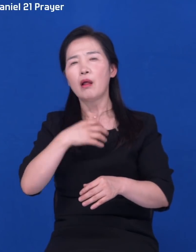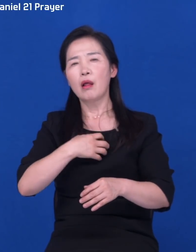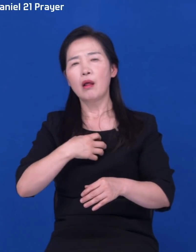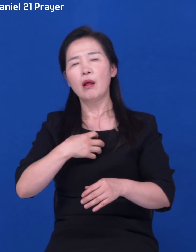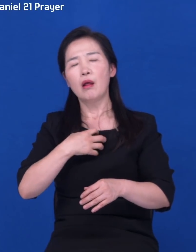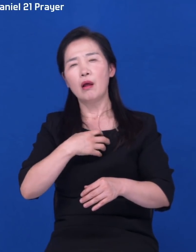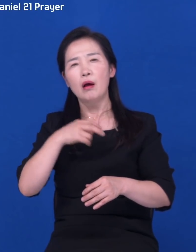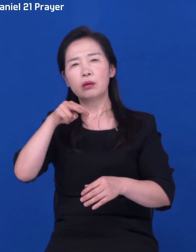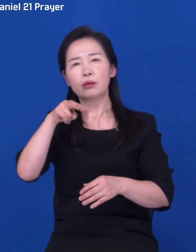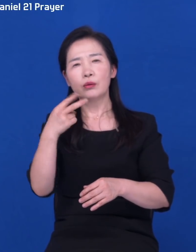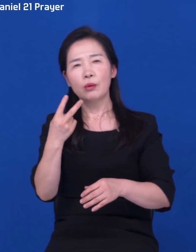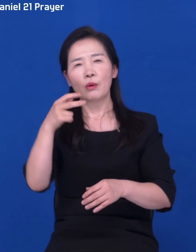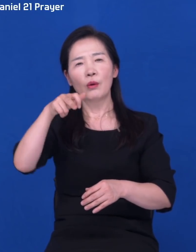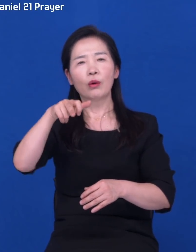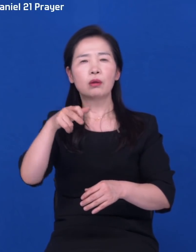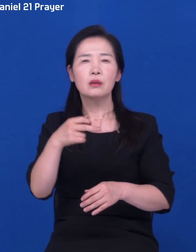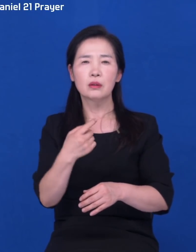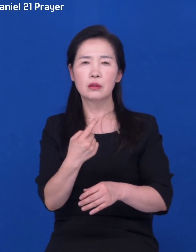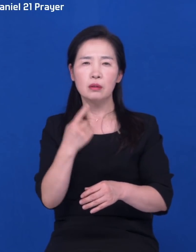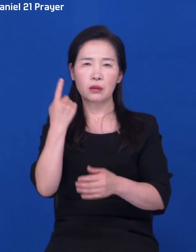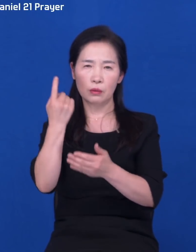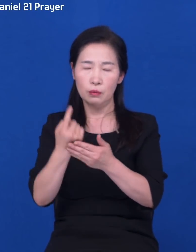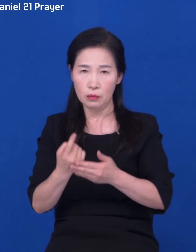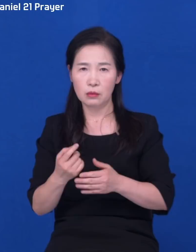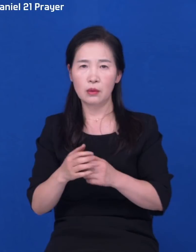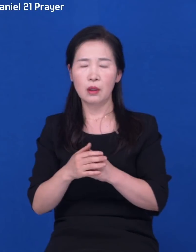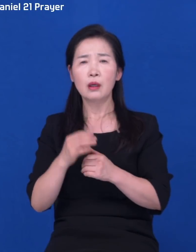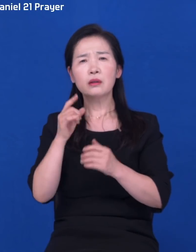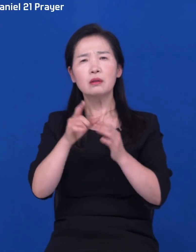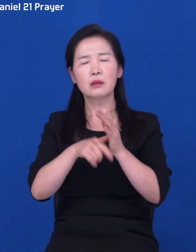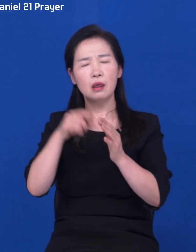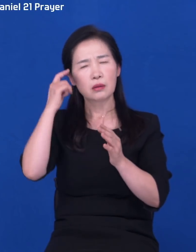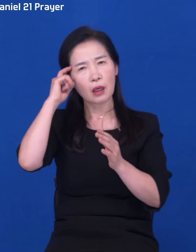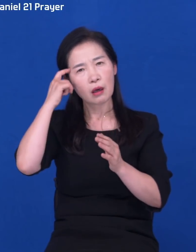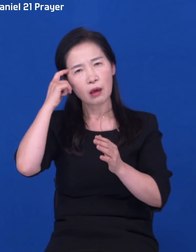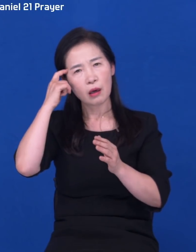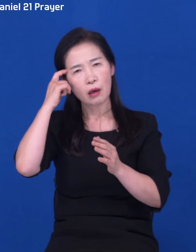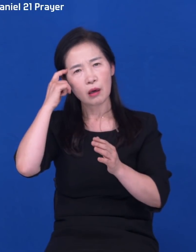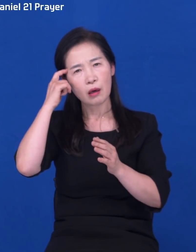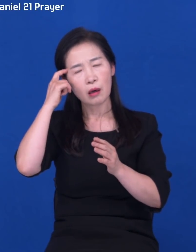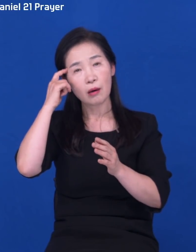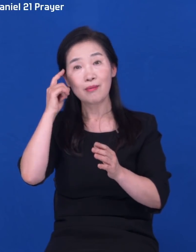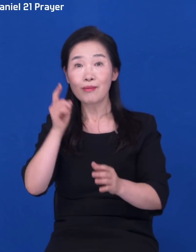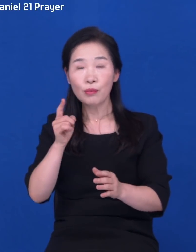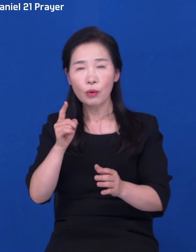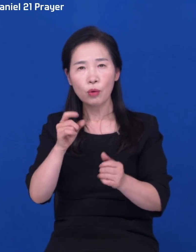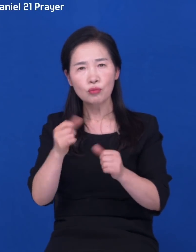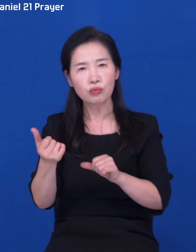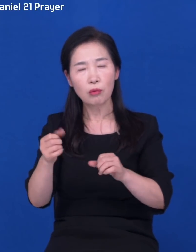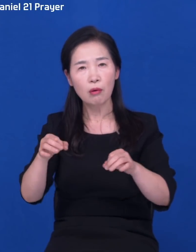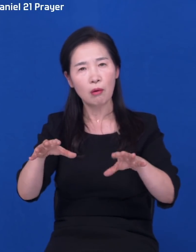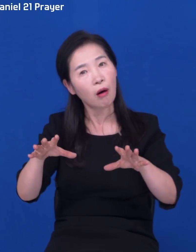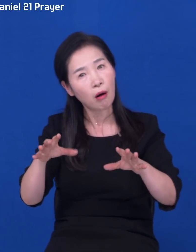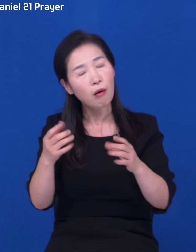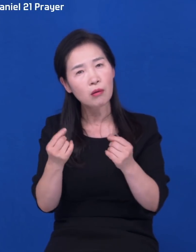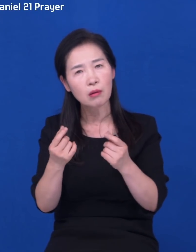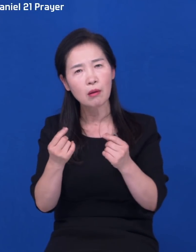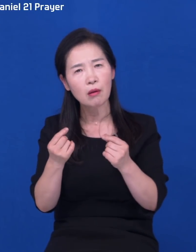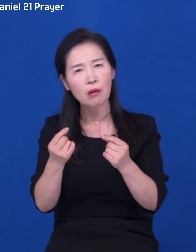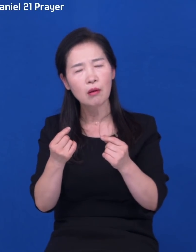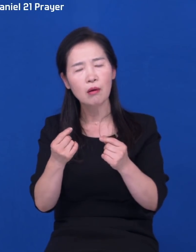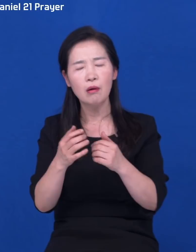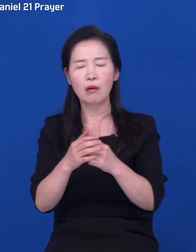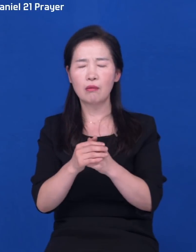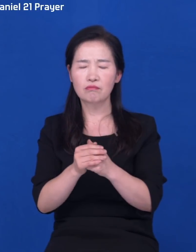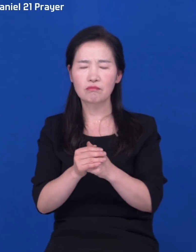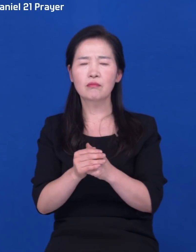됐는데 그때 제가 생각했던 죽음은 되게 쉽게 가야겠다 이 생각을 순간 했던 것 같아요. 그런데 이제 곧